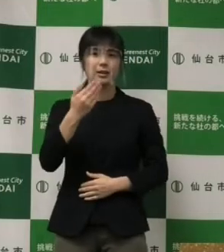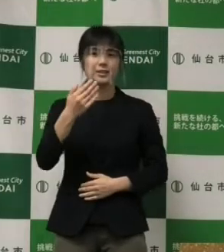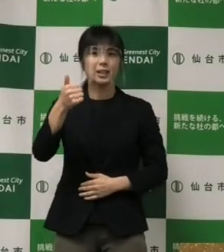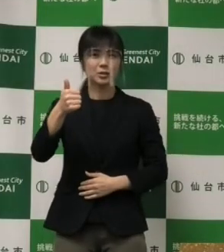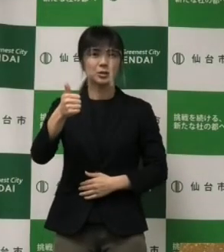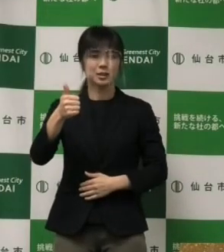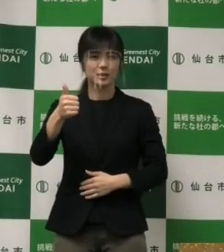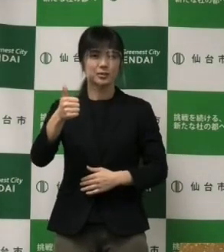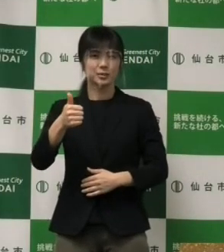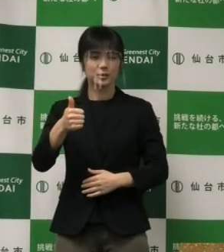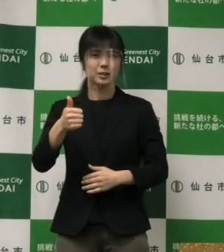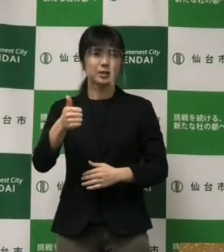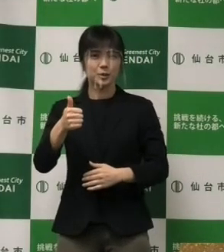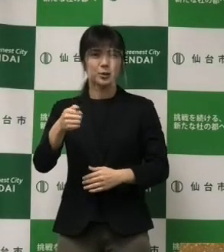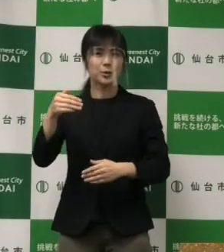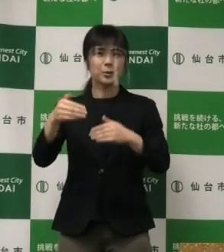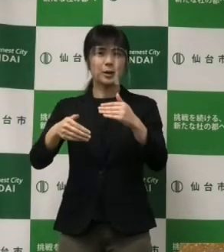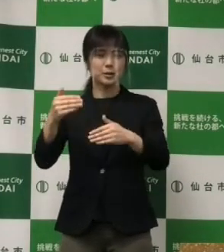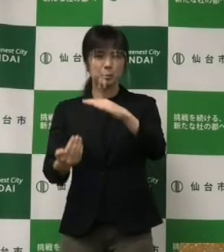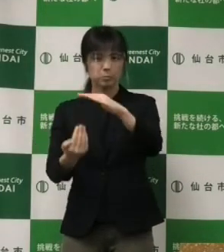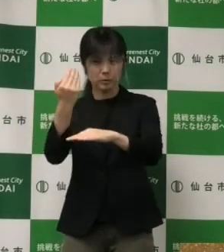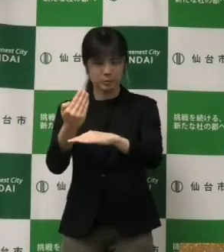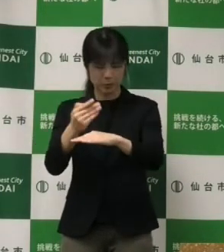におめでとうございます。